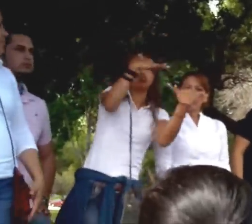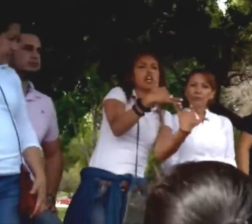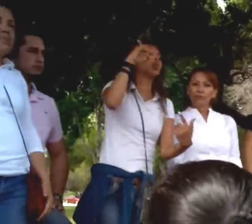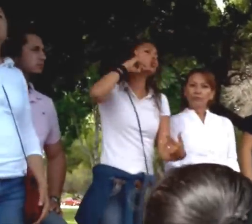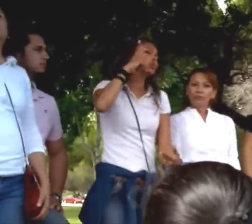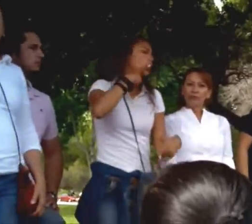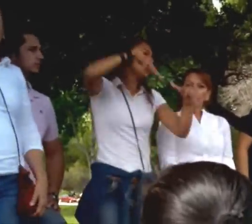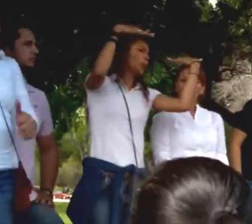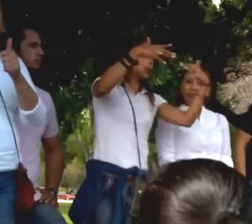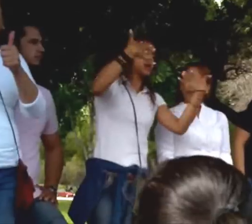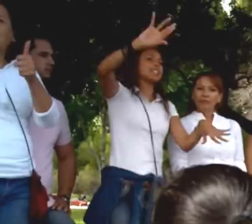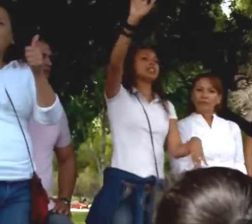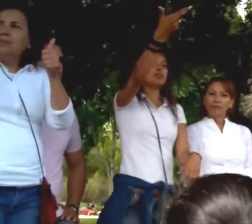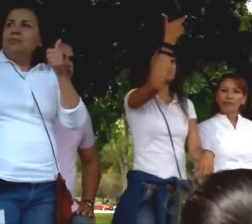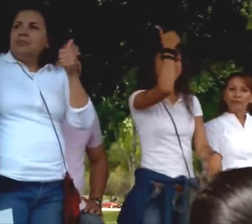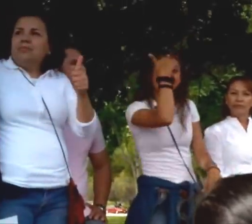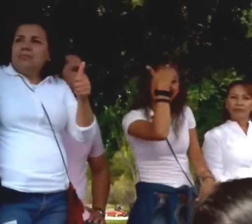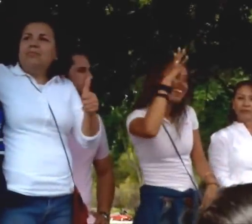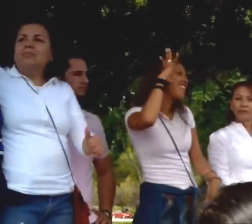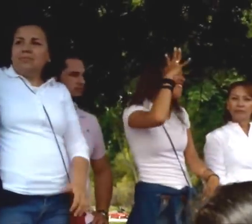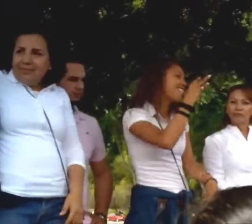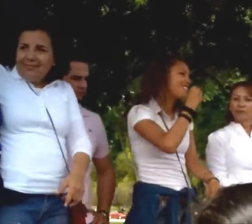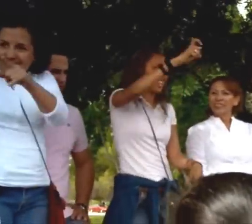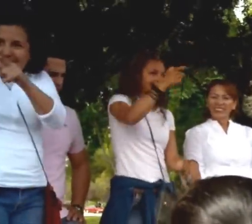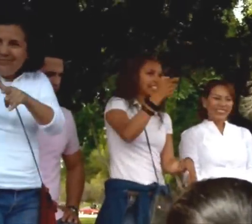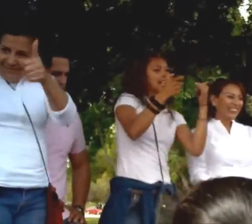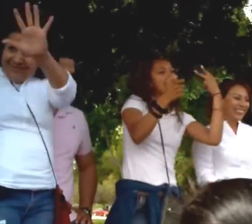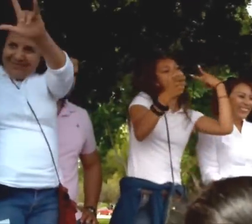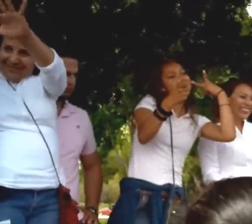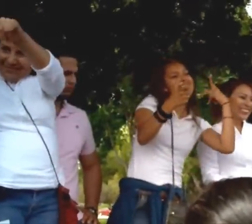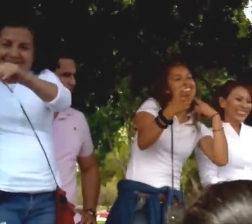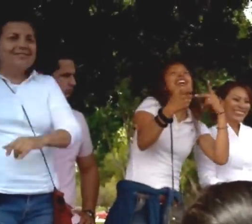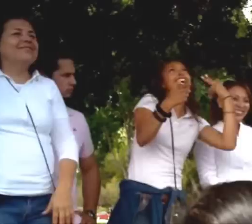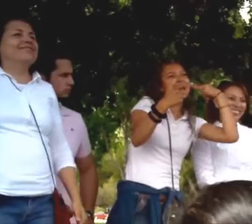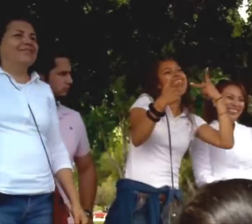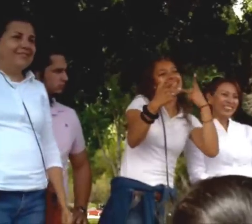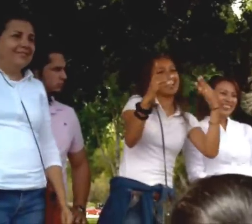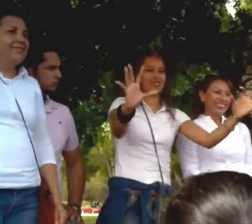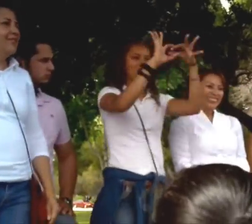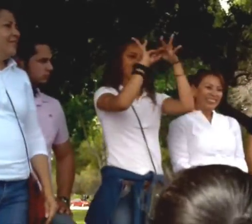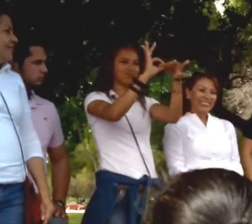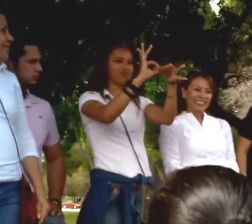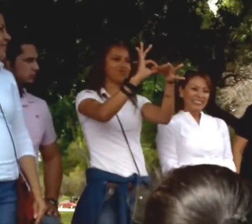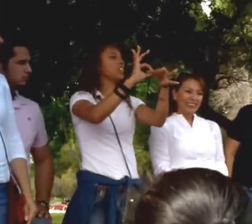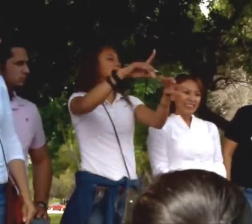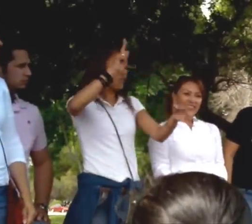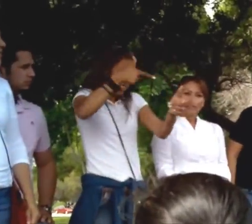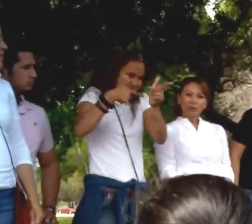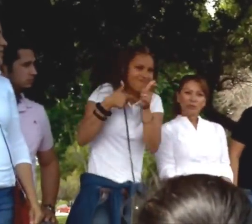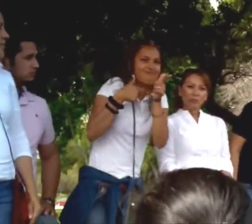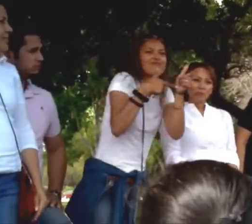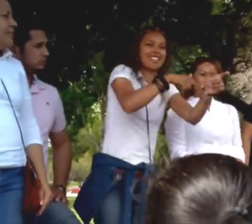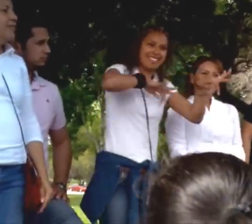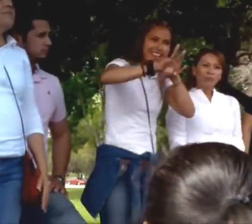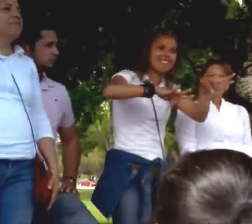El día de ayer igualmente, muchas gracias a todos los otros que nos acompañaron para recordar otras generaciones de la